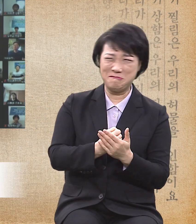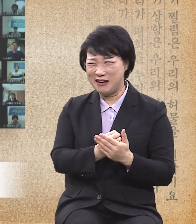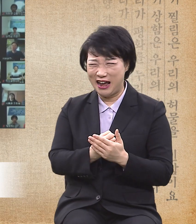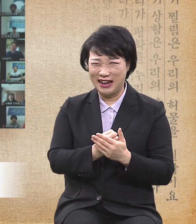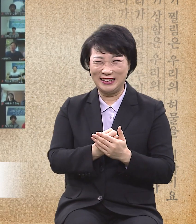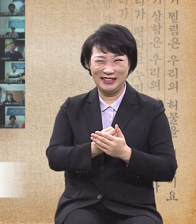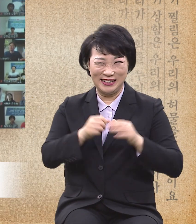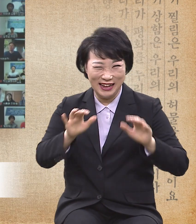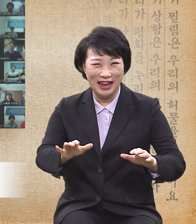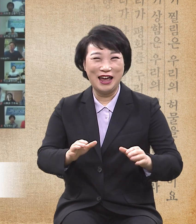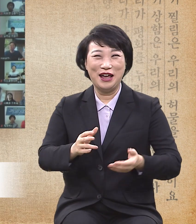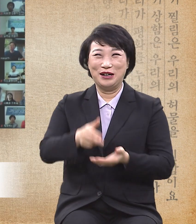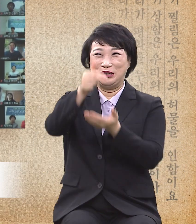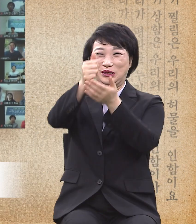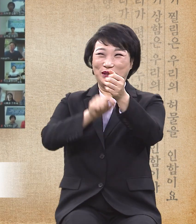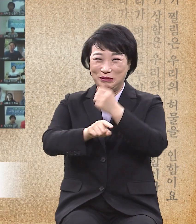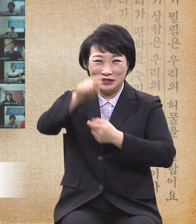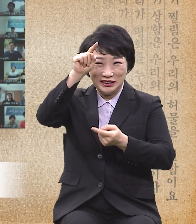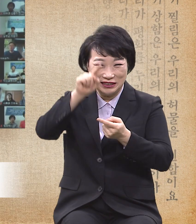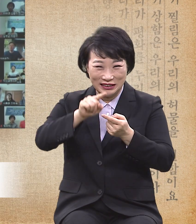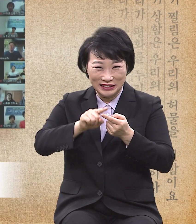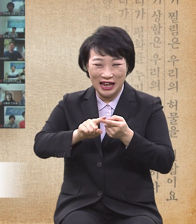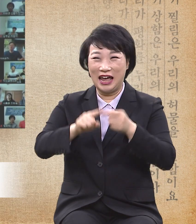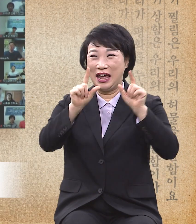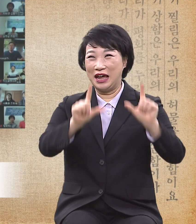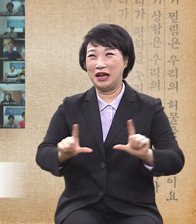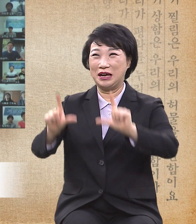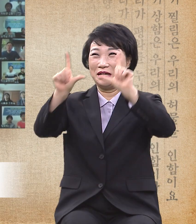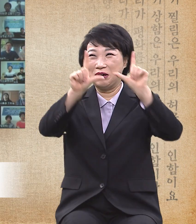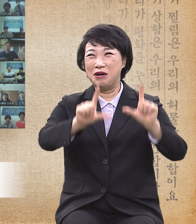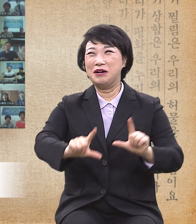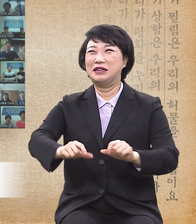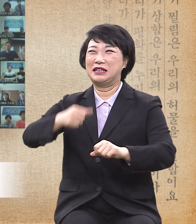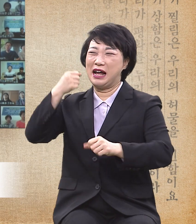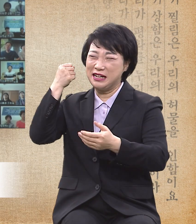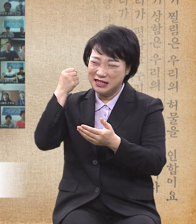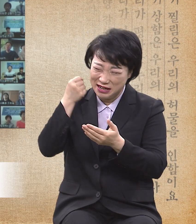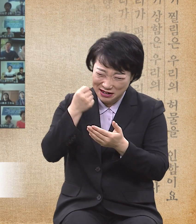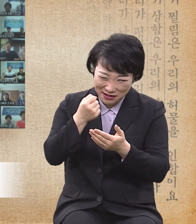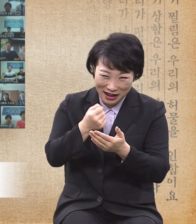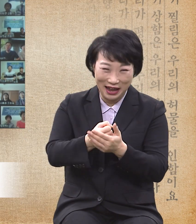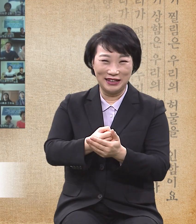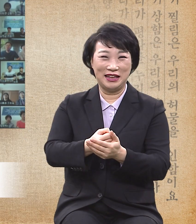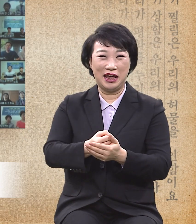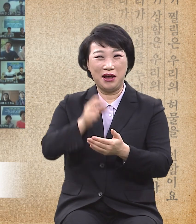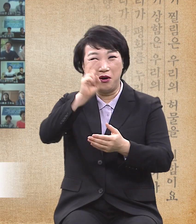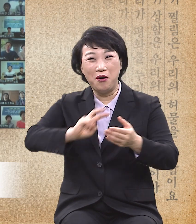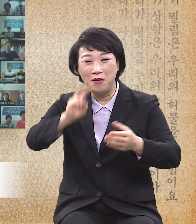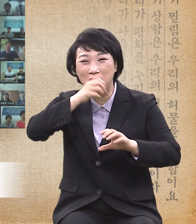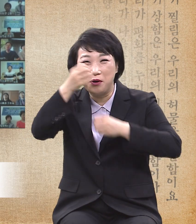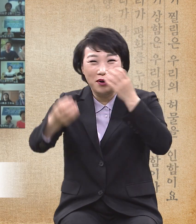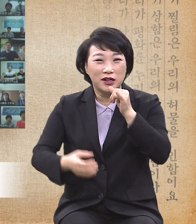살기로 했네. 주님 뜻대로 살기로 했네.